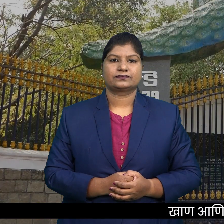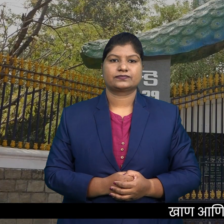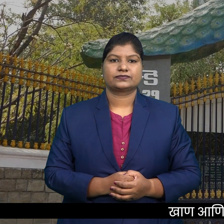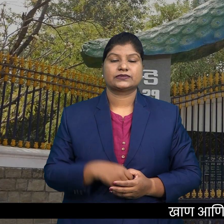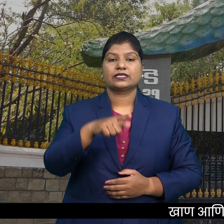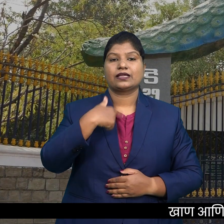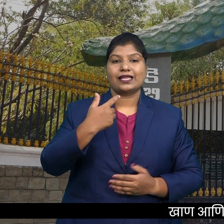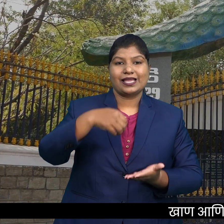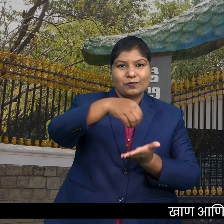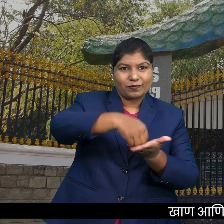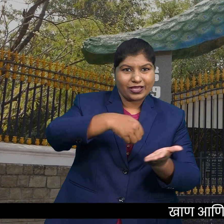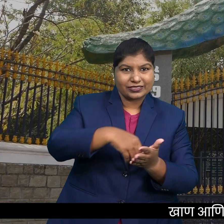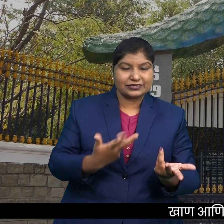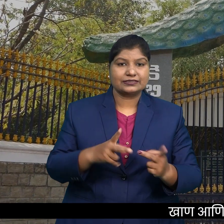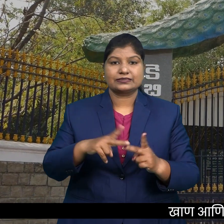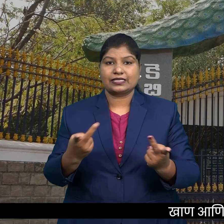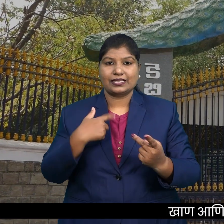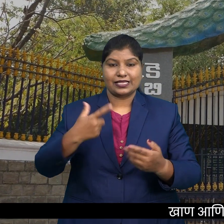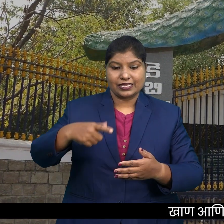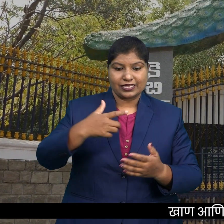खाण आणि भूविज्ञान विभाग.